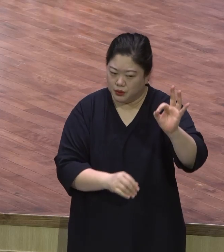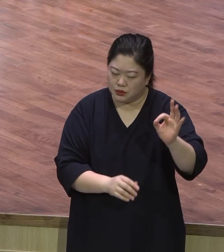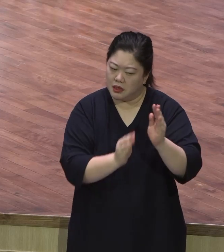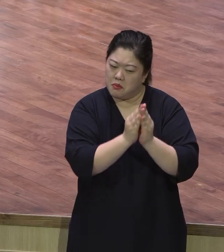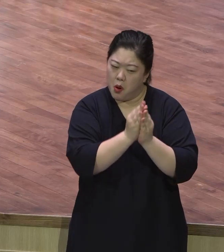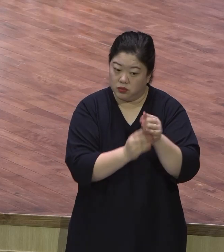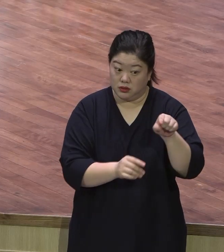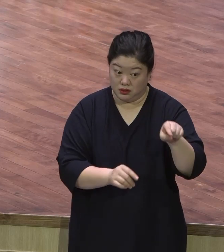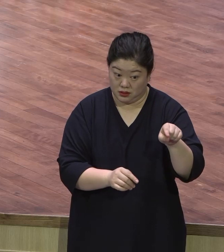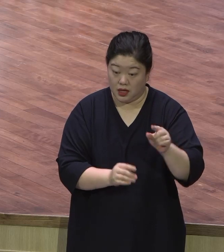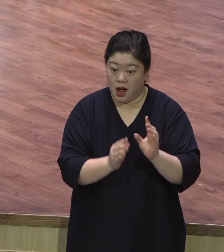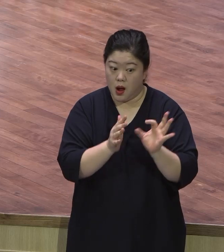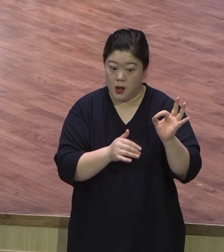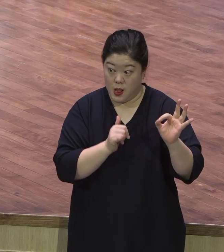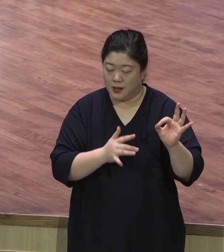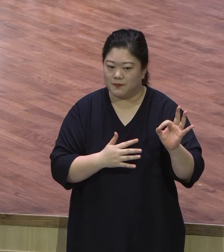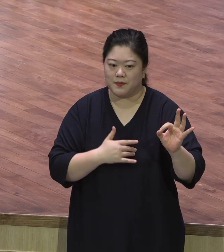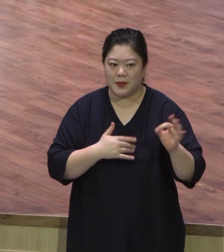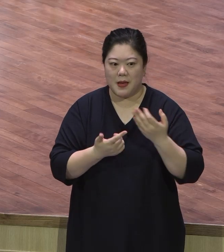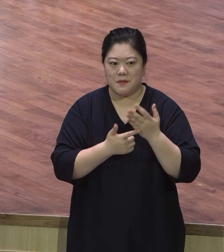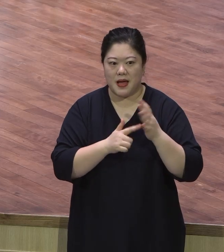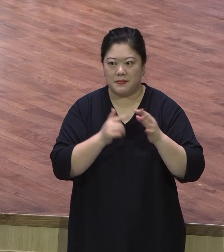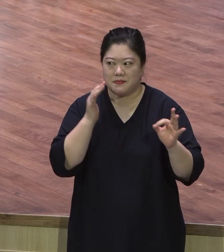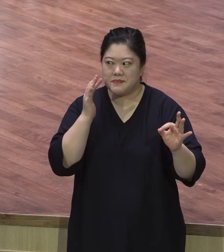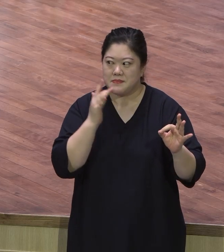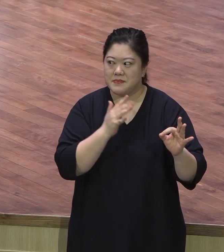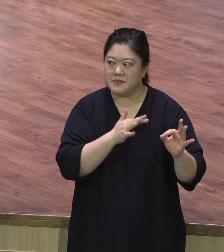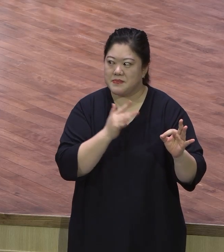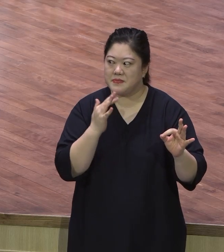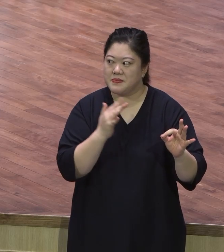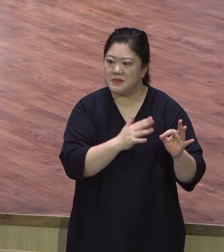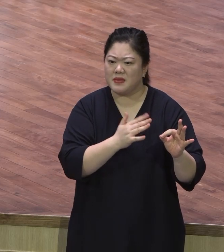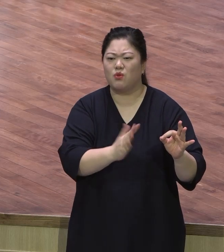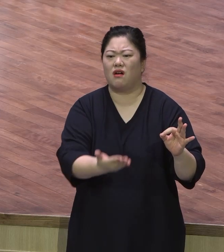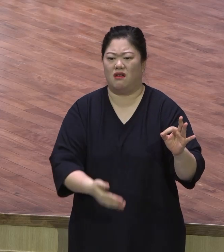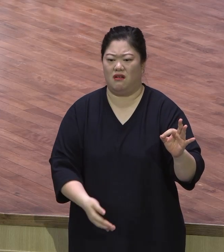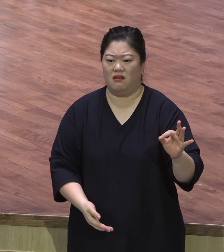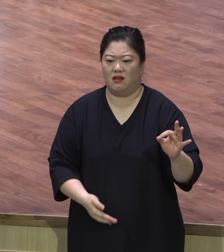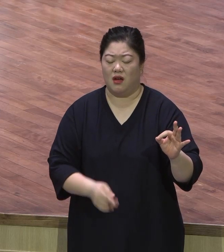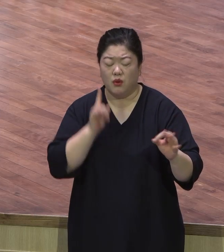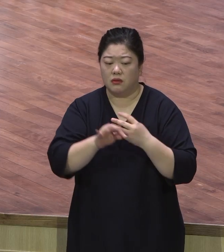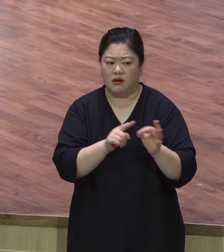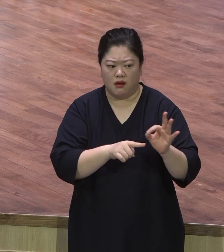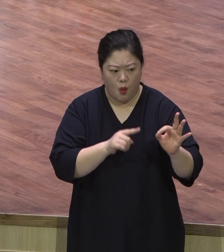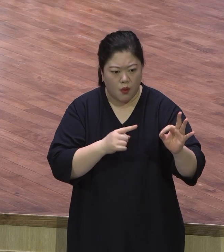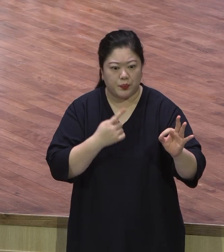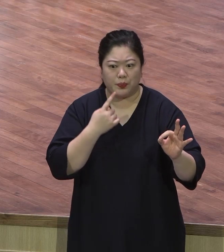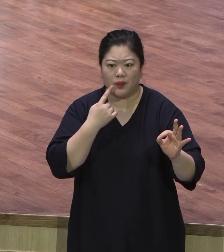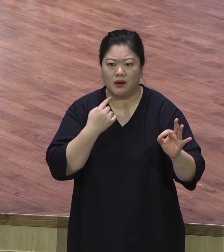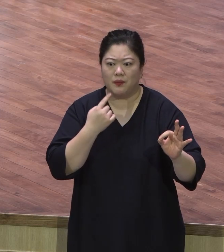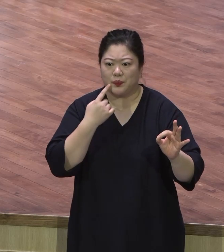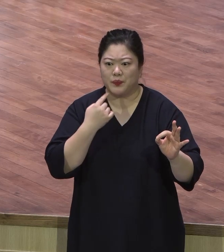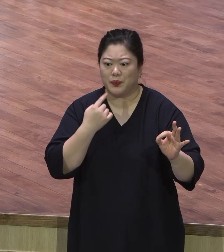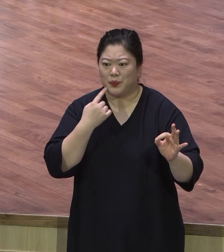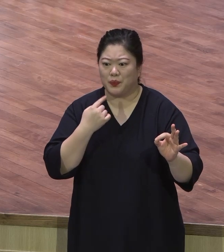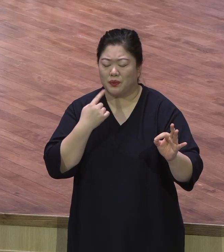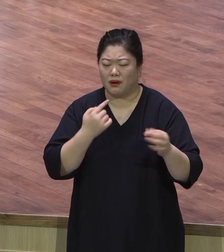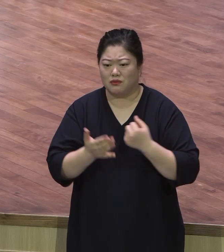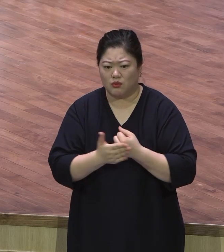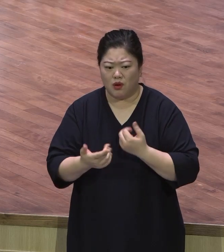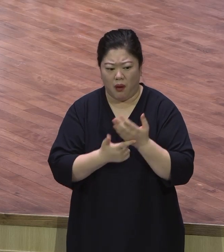너도 있다 마음도 있다 그랬어요 너 마음도 거기다 있게 돼 있지요 마음이 보물이 있는 곳에 마음이